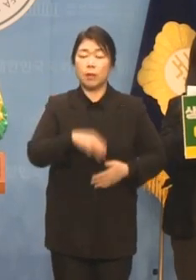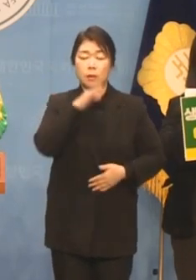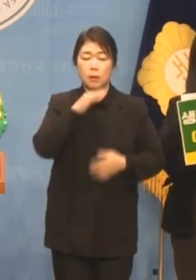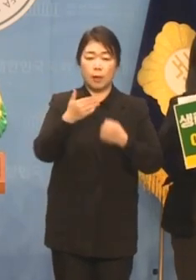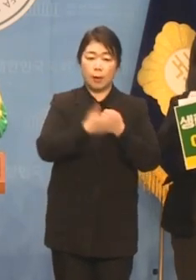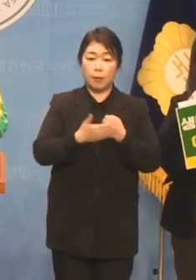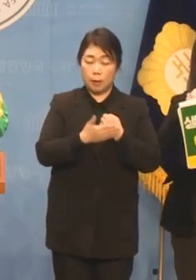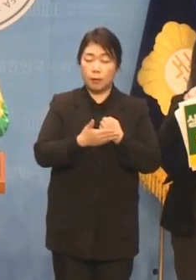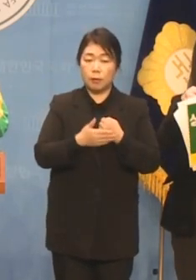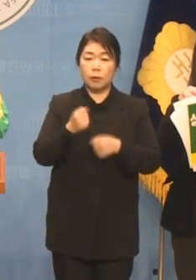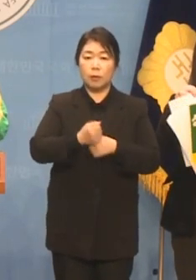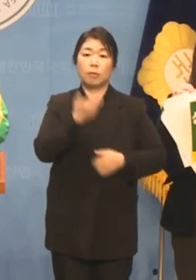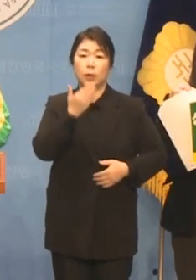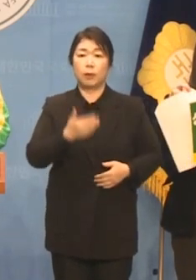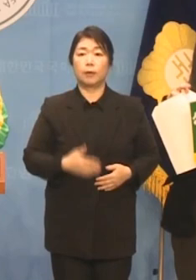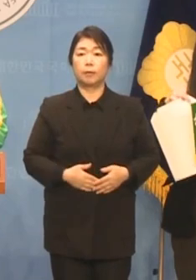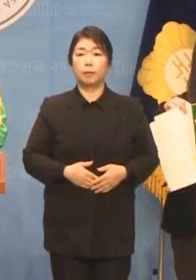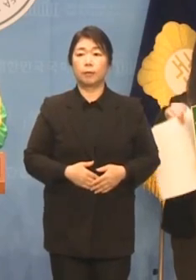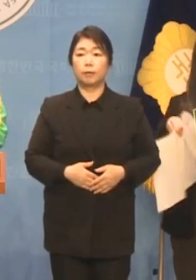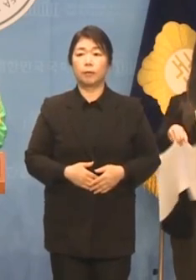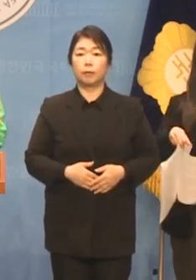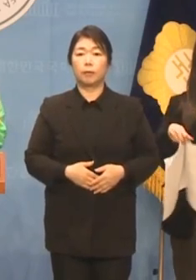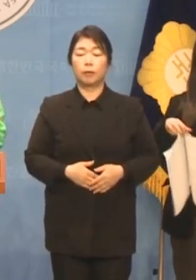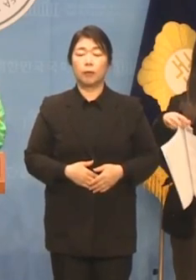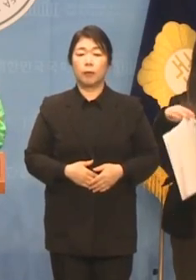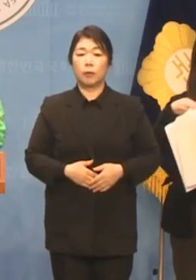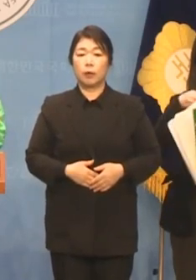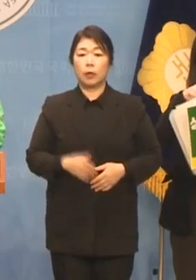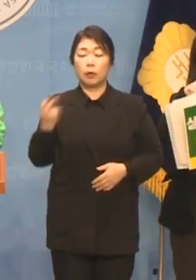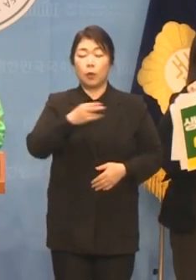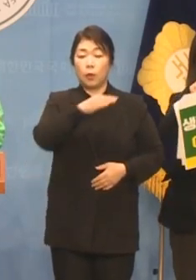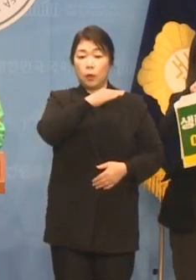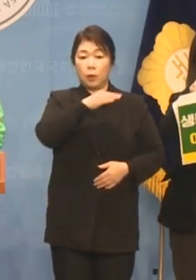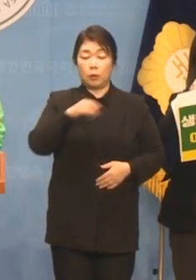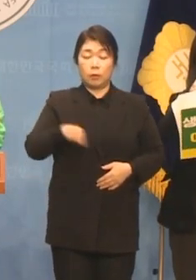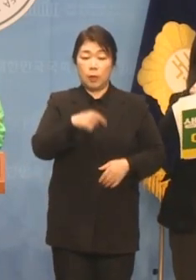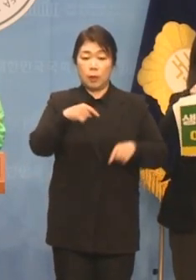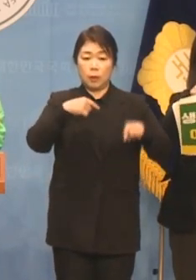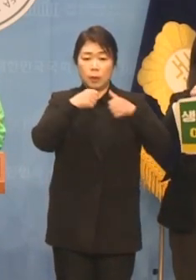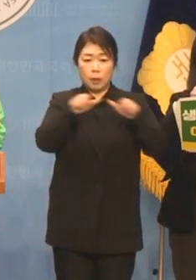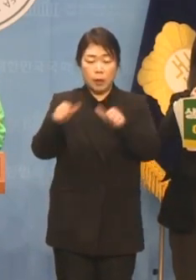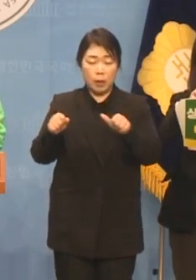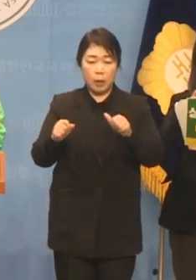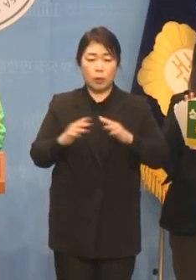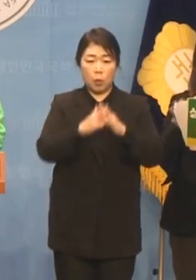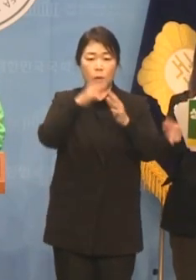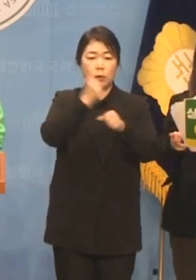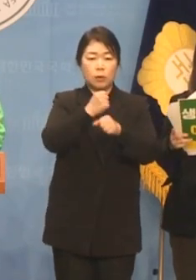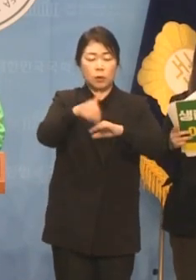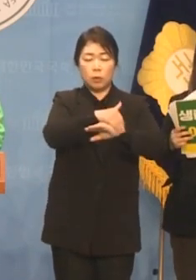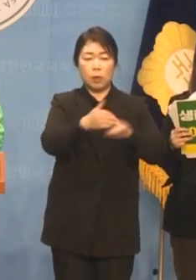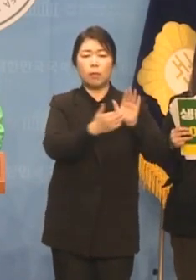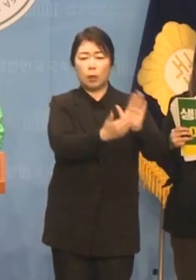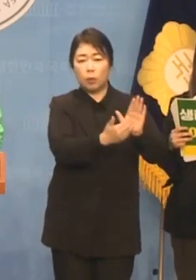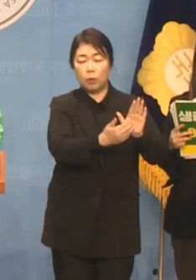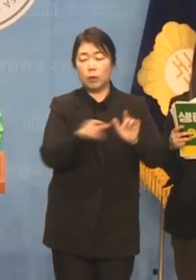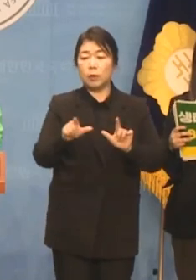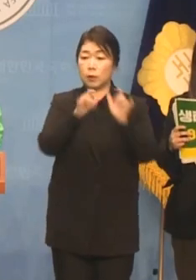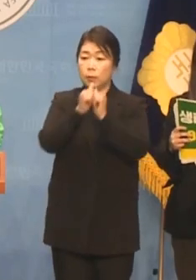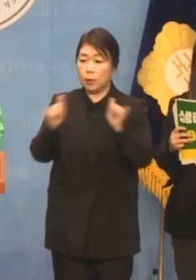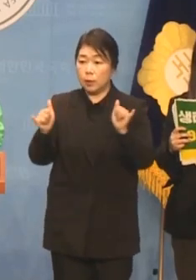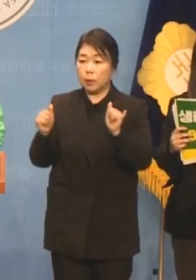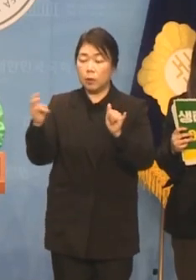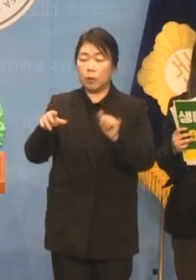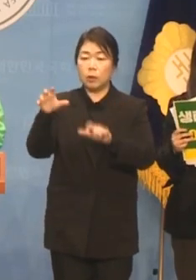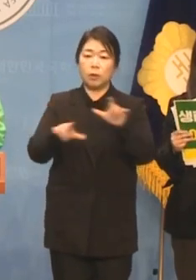혜택을 어 돌려 드리겠습니다 어 동시에 녹색 정의당 이한 생태파괴 토은 군사주의 정책을 맡고 동시에 시민들